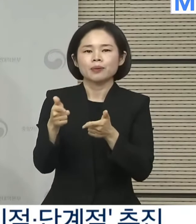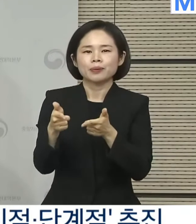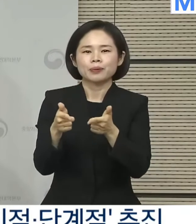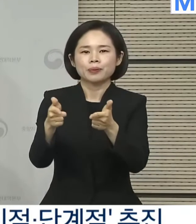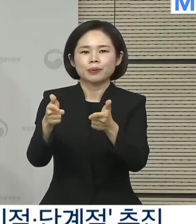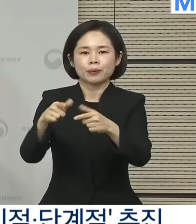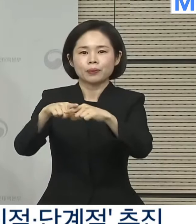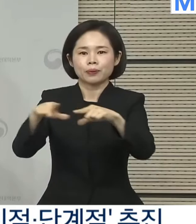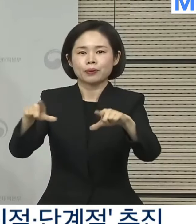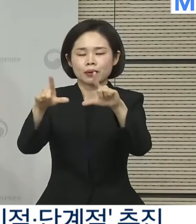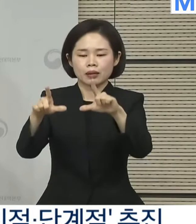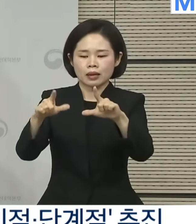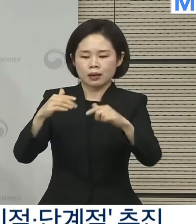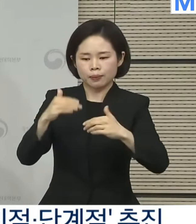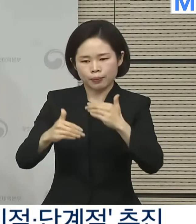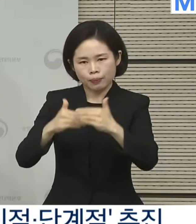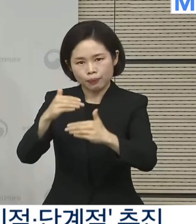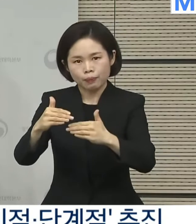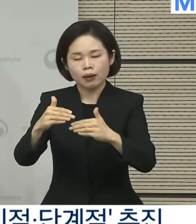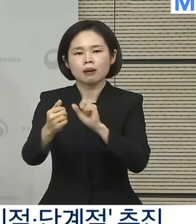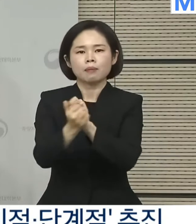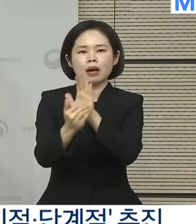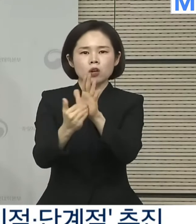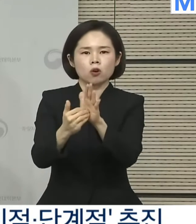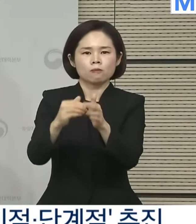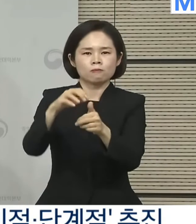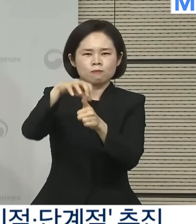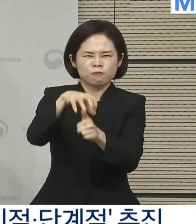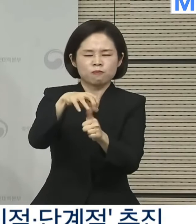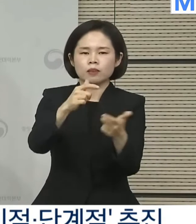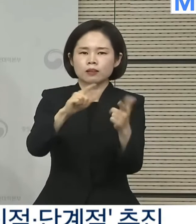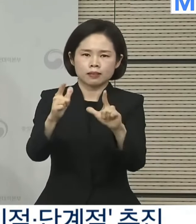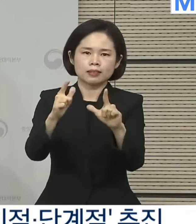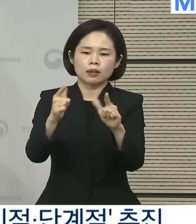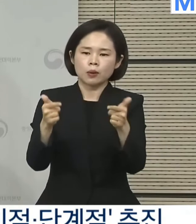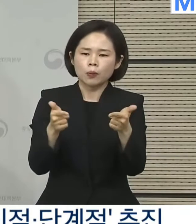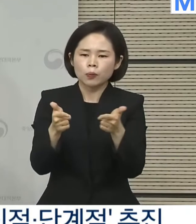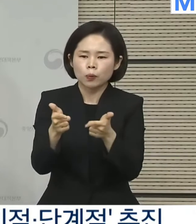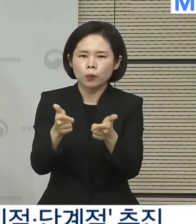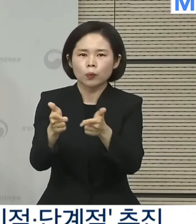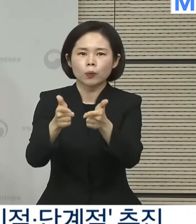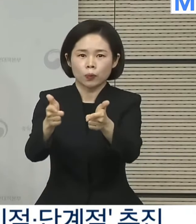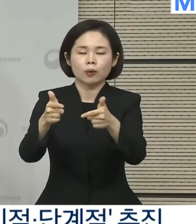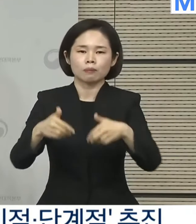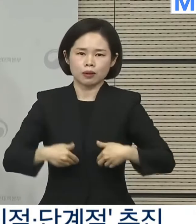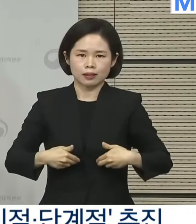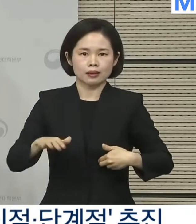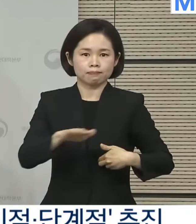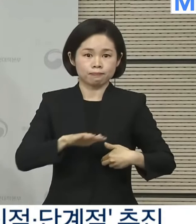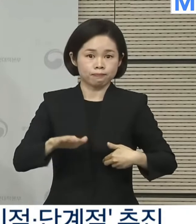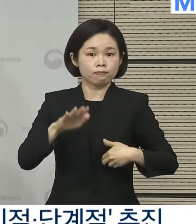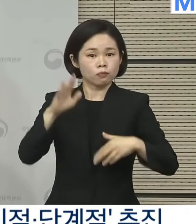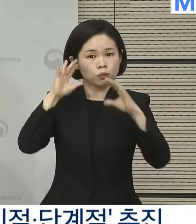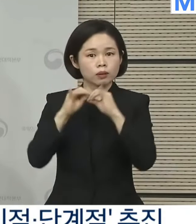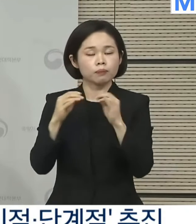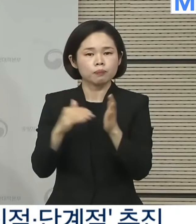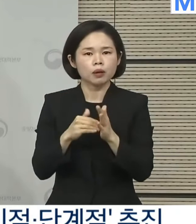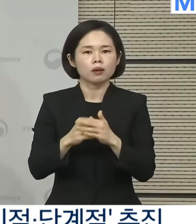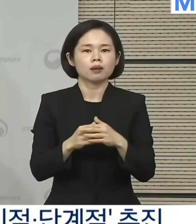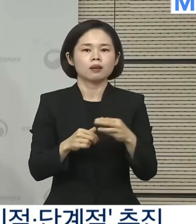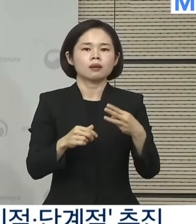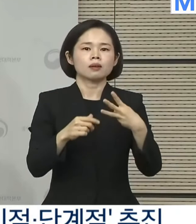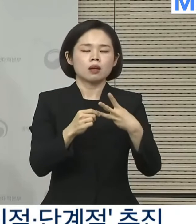방역 규제들을 해제해야 된다고 하는 의견들도 함께 공감하였습니다. 마지막으로 건강상